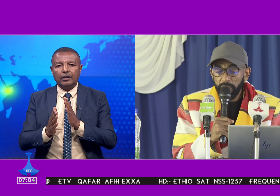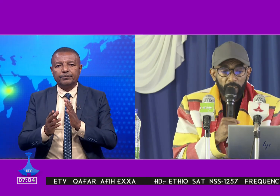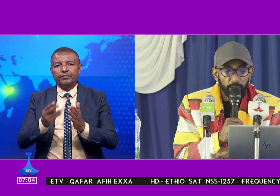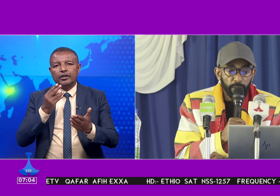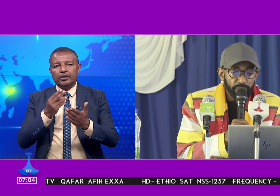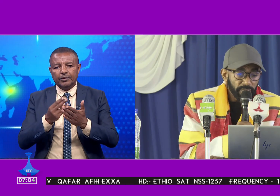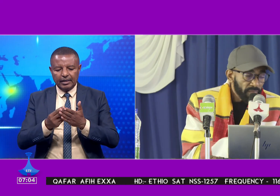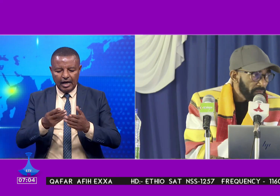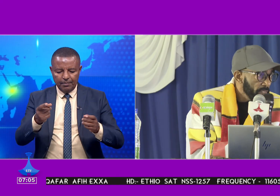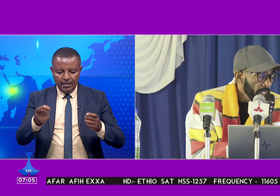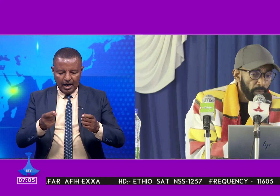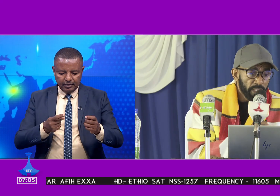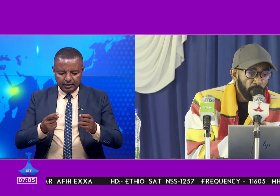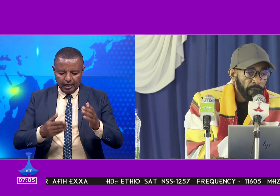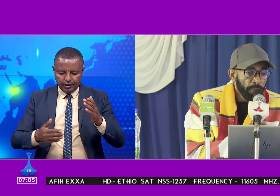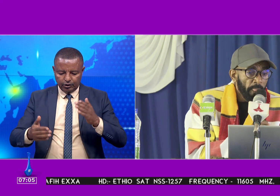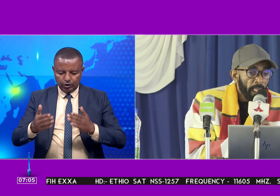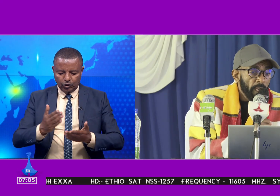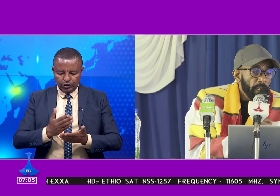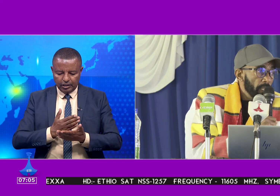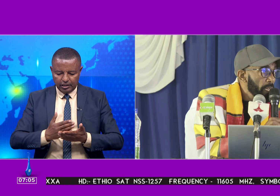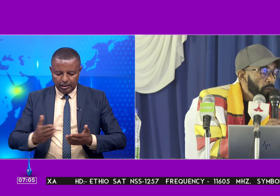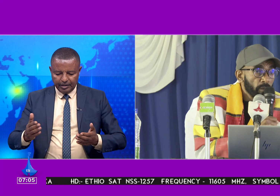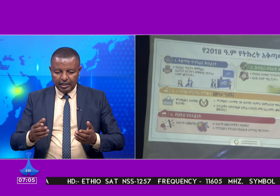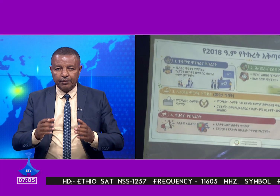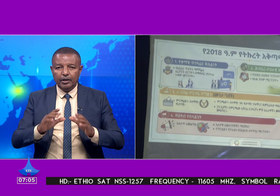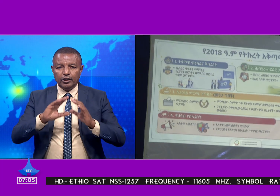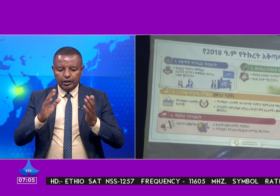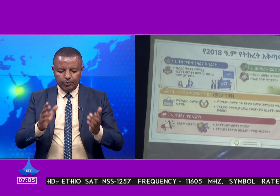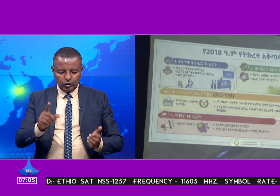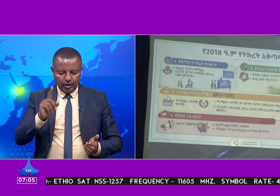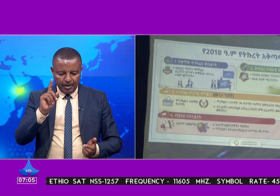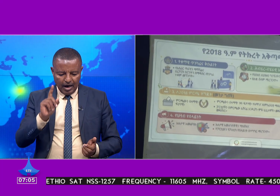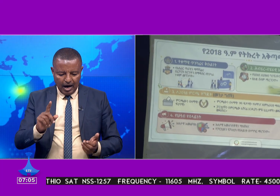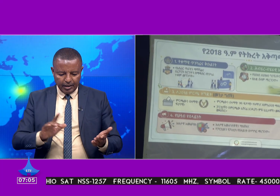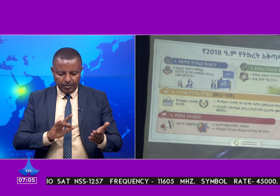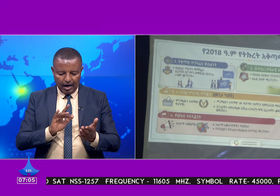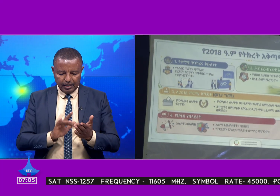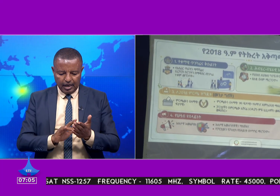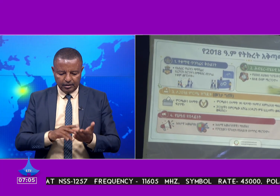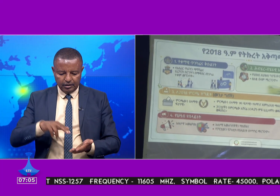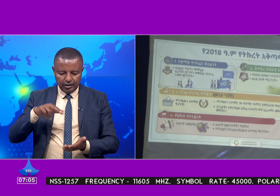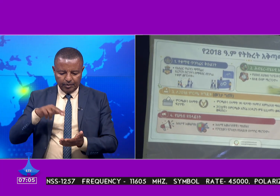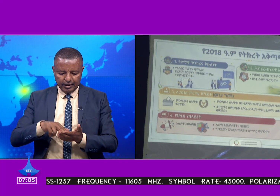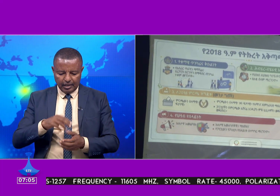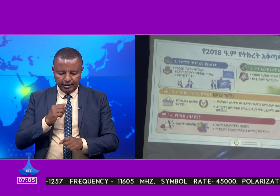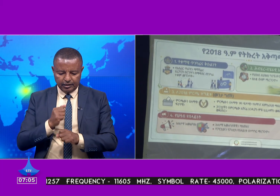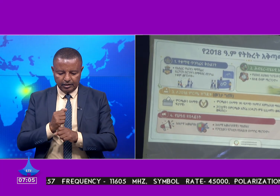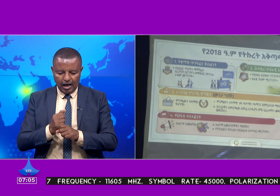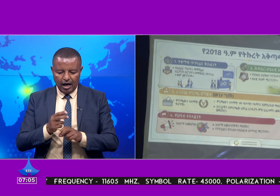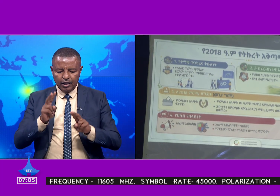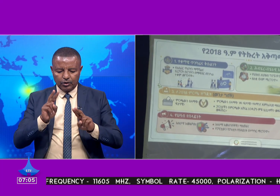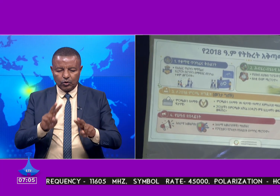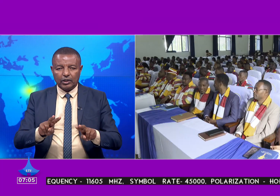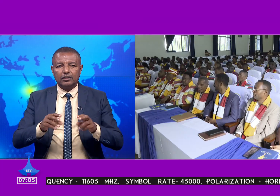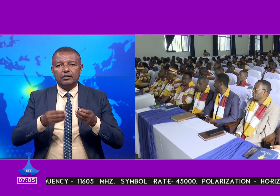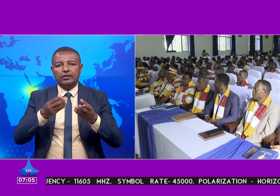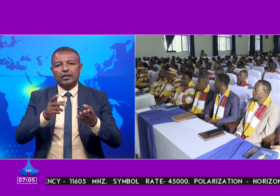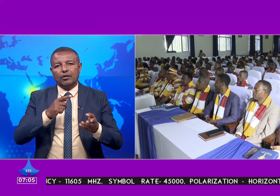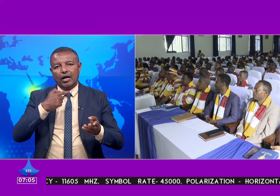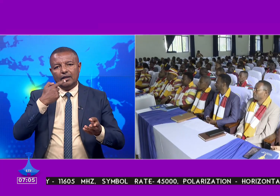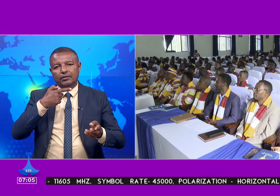ተከናውኗል። የመልካም አስተዳደር ችግሮችን ለመቅረብ የመሶብ አንድ ማዕከላትን የማደራጀት ስራ